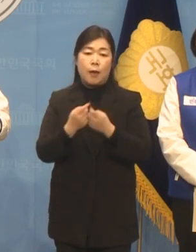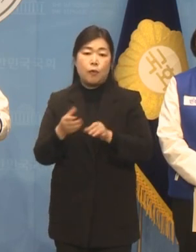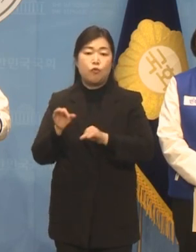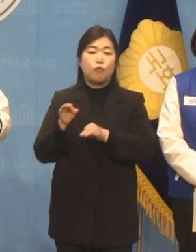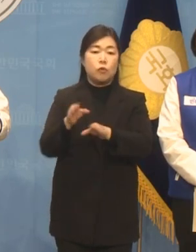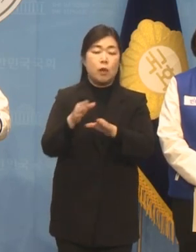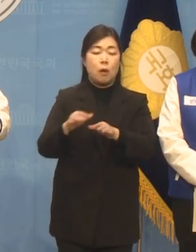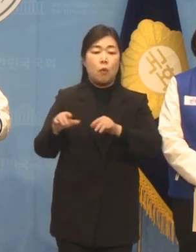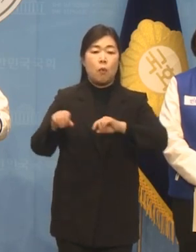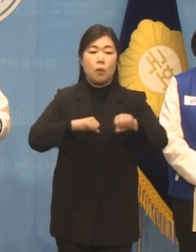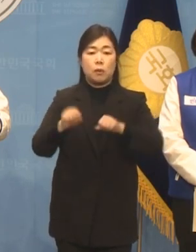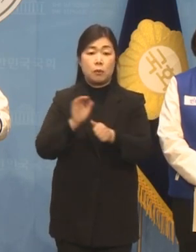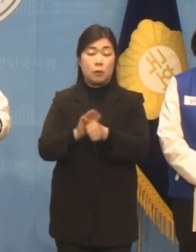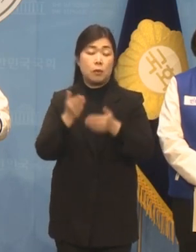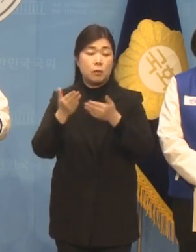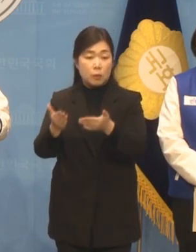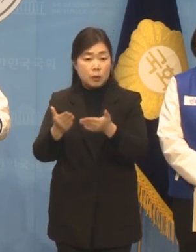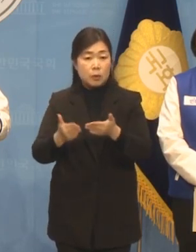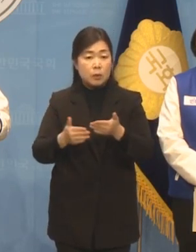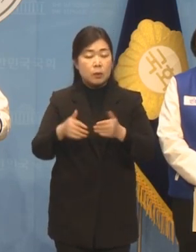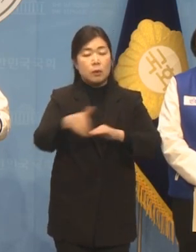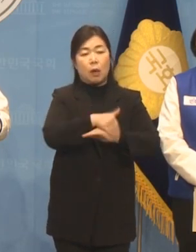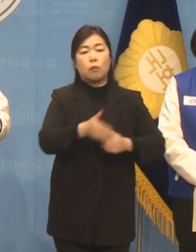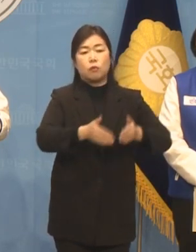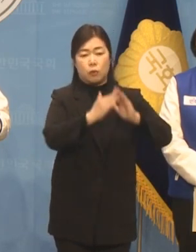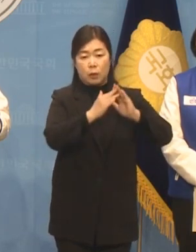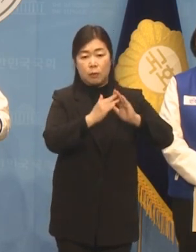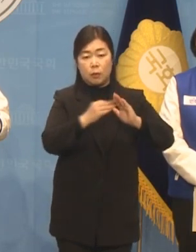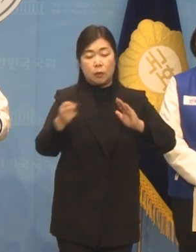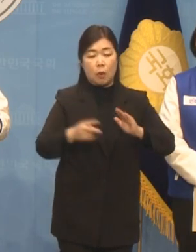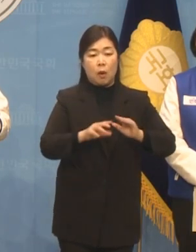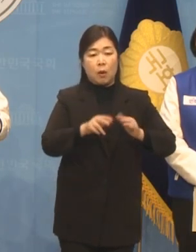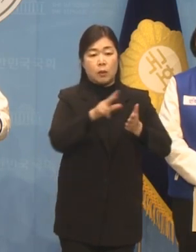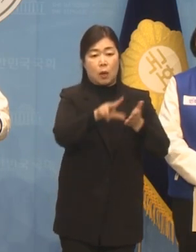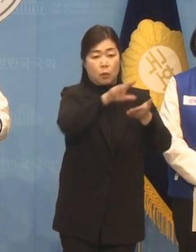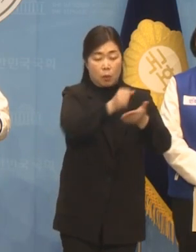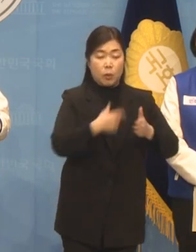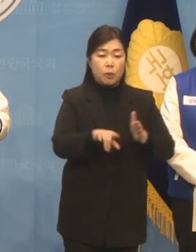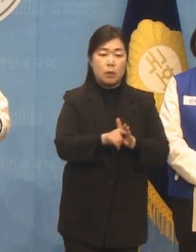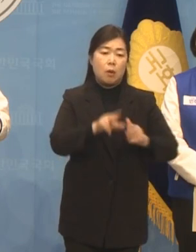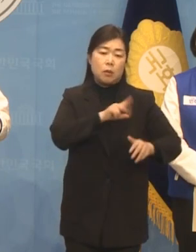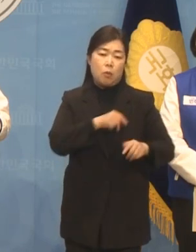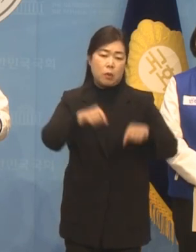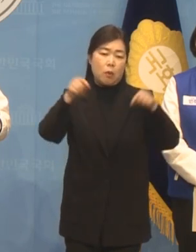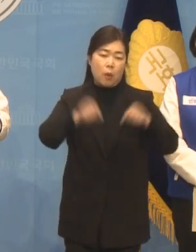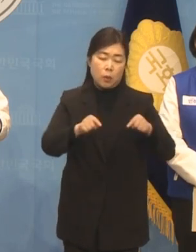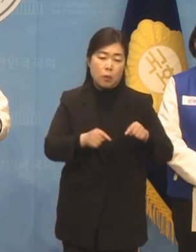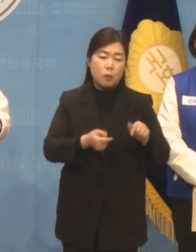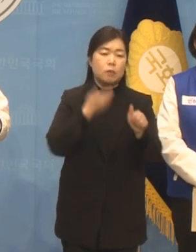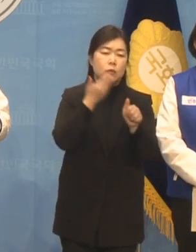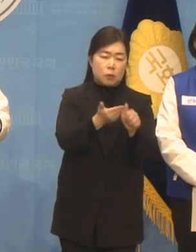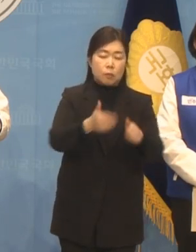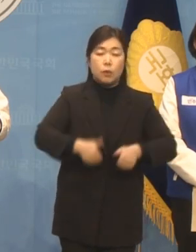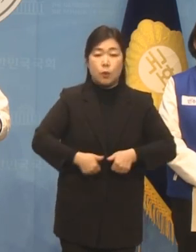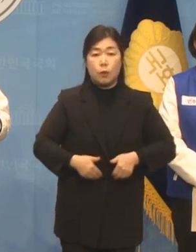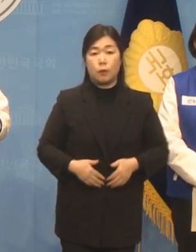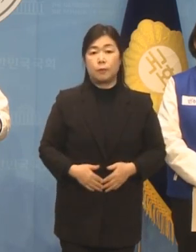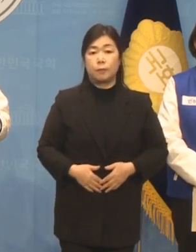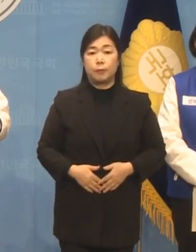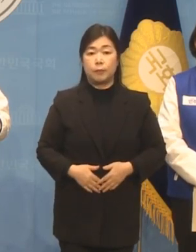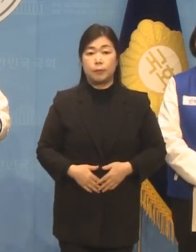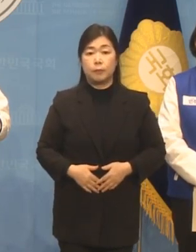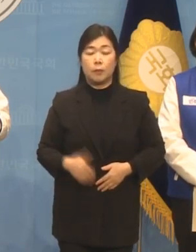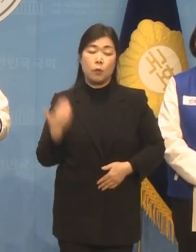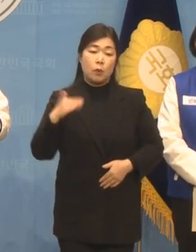수립, 자원 확보 의원 외교 등을 관장하도록 할 것을 제안합니다. 최근 공급망